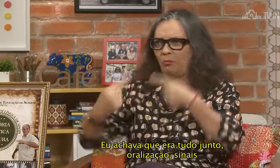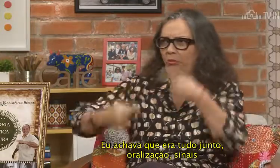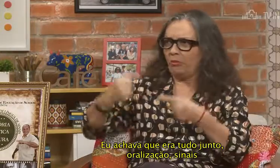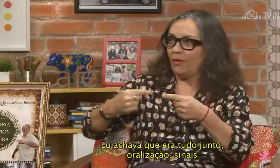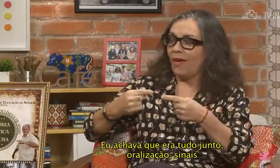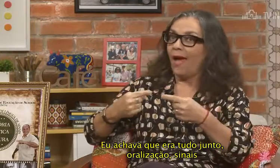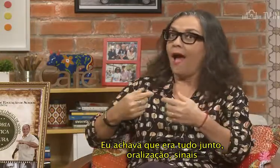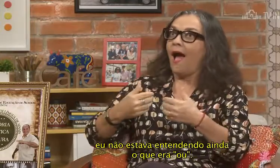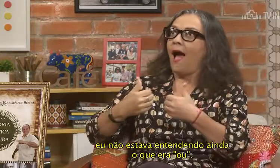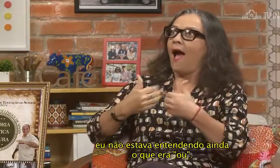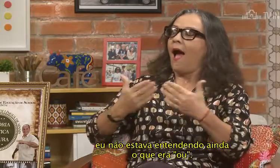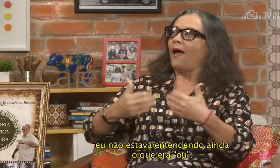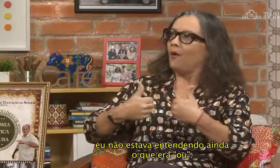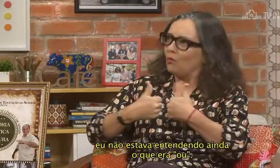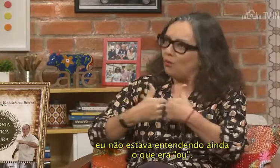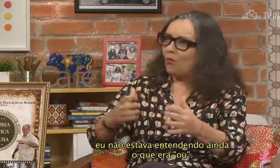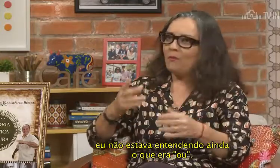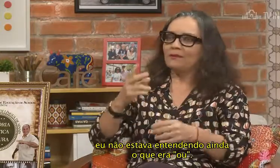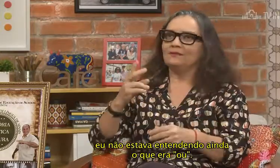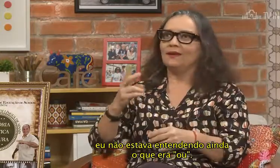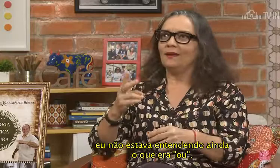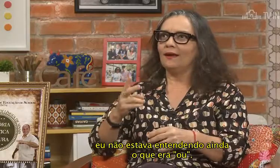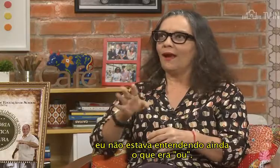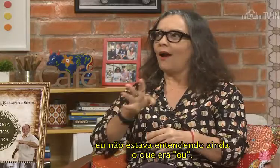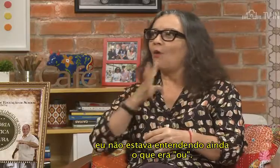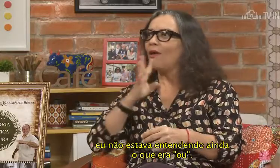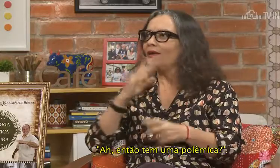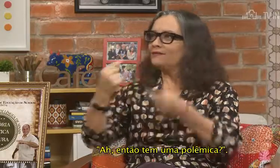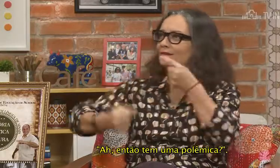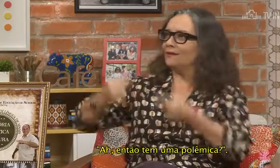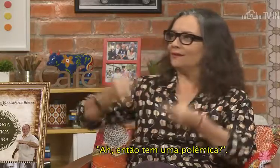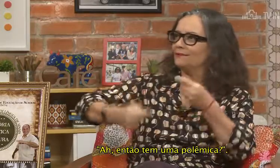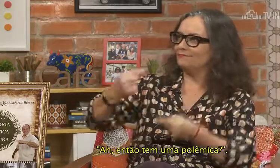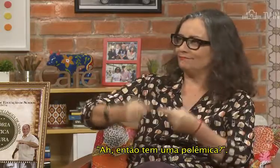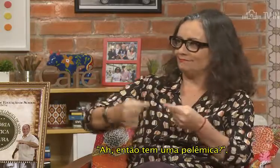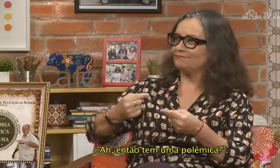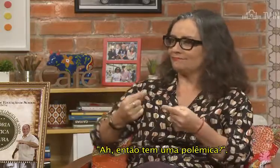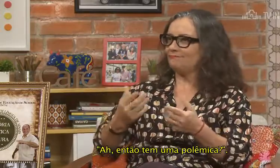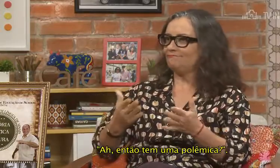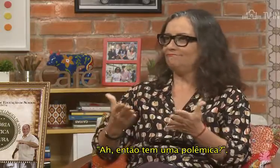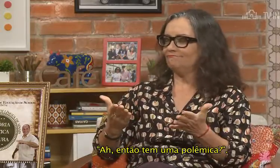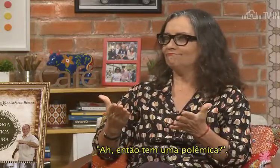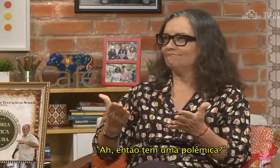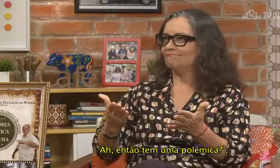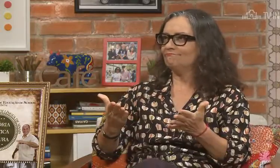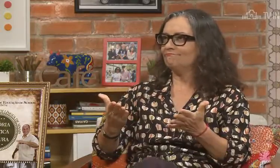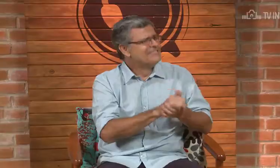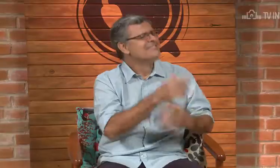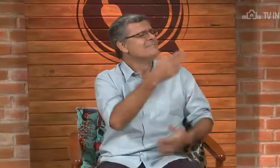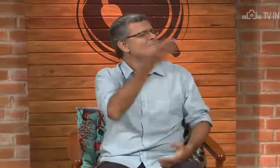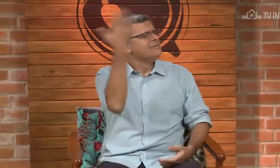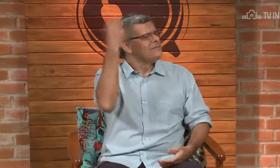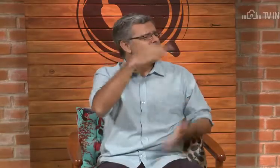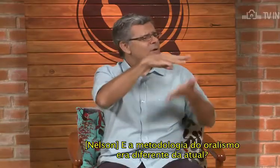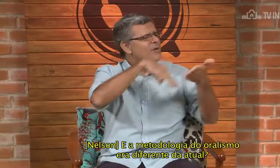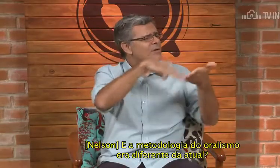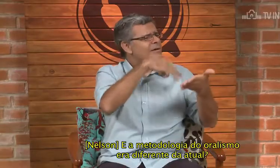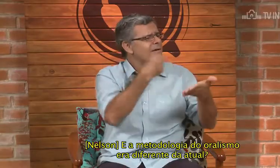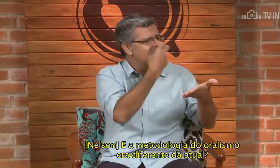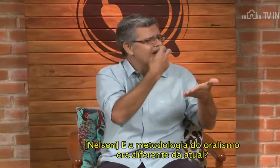sinais. Eu não estava entendendo ainda o que que era ou. Ah, então tem uma polêmica? E a metodologia